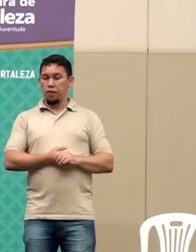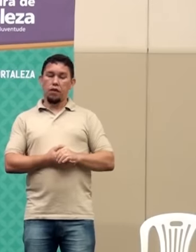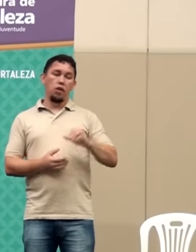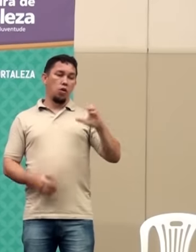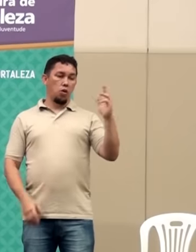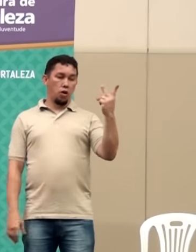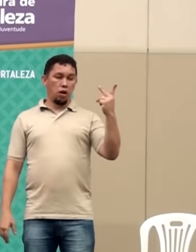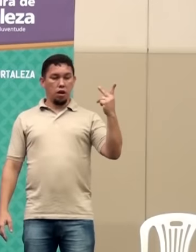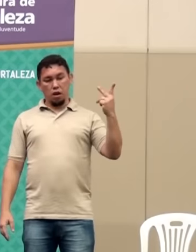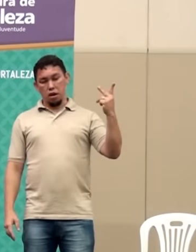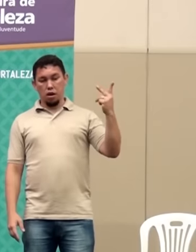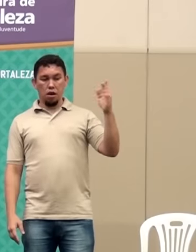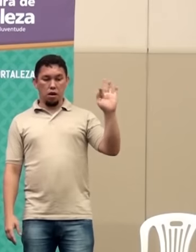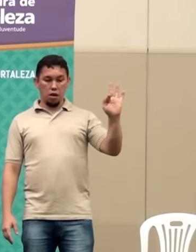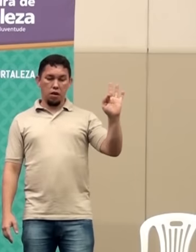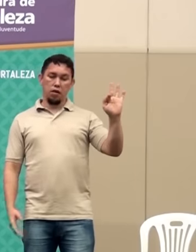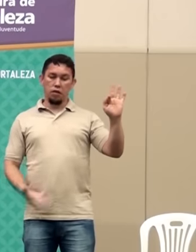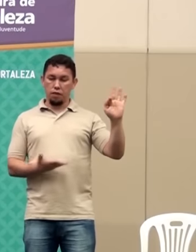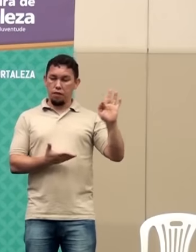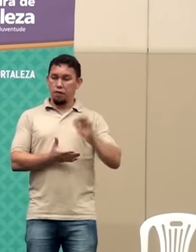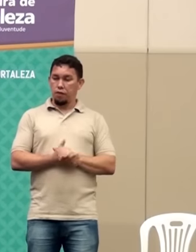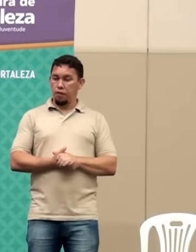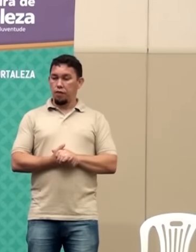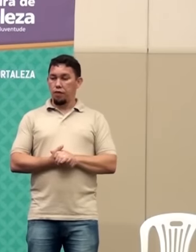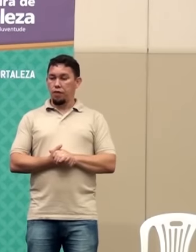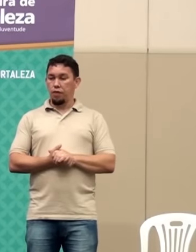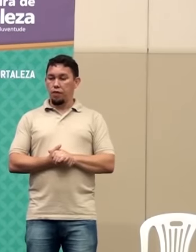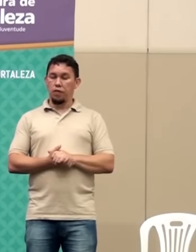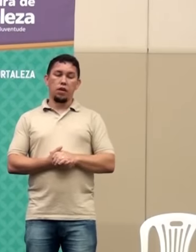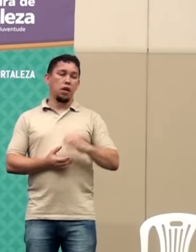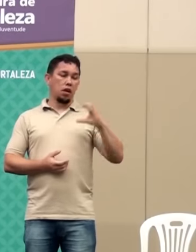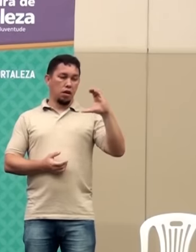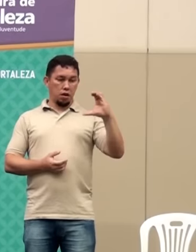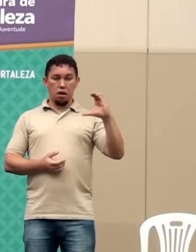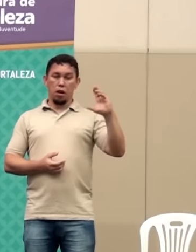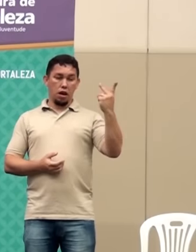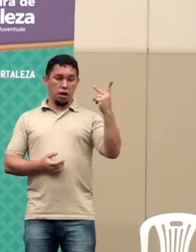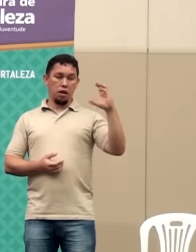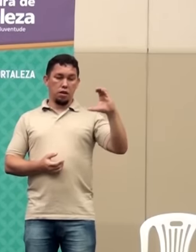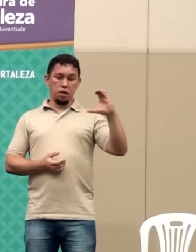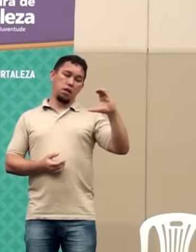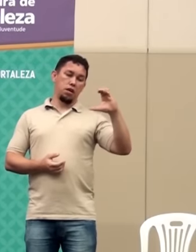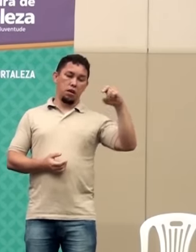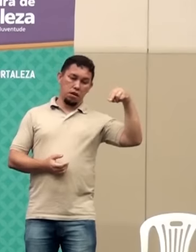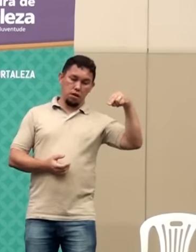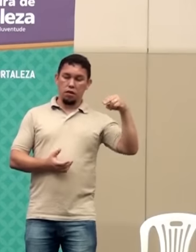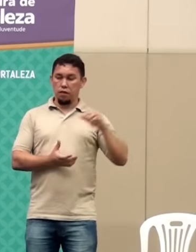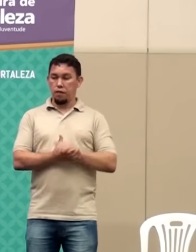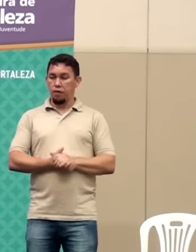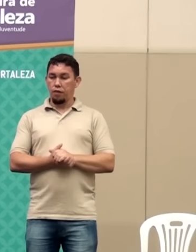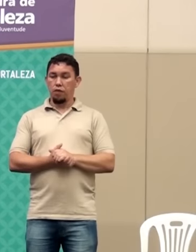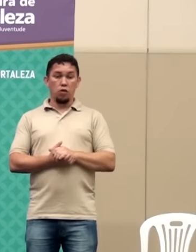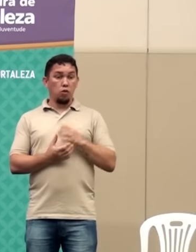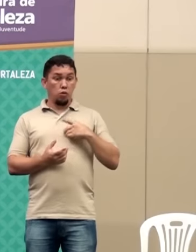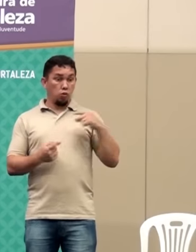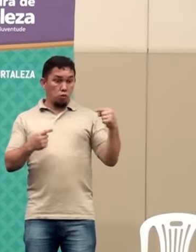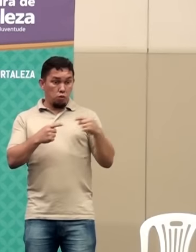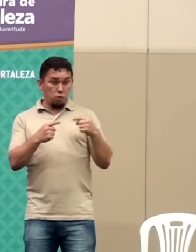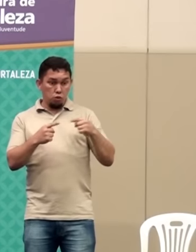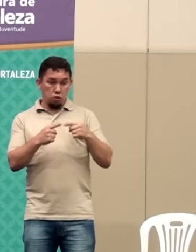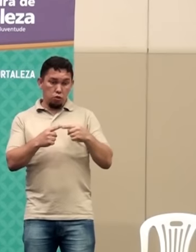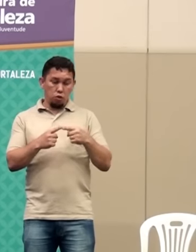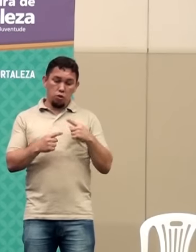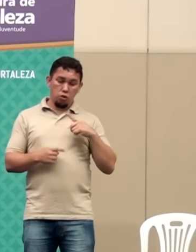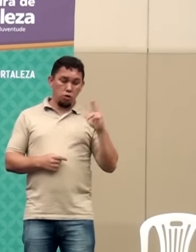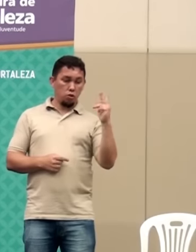HF vai ser o ácido fluorídrico. O HCN vai ser o ácido cianídrico. Então, todos os